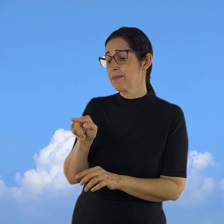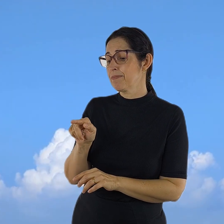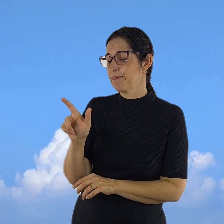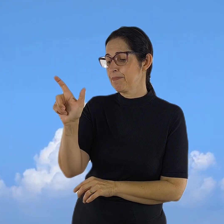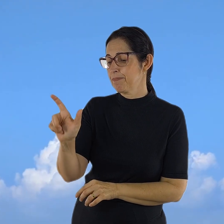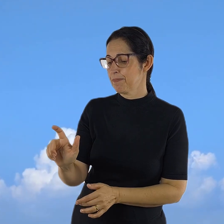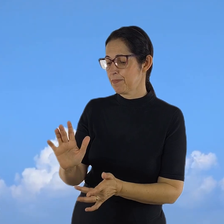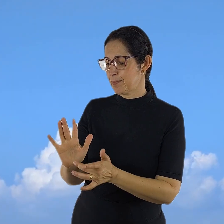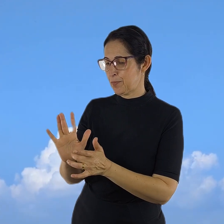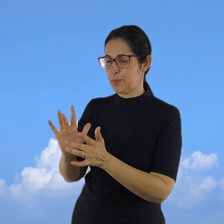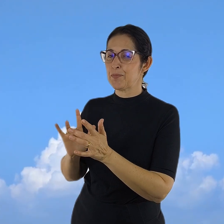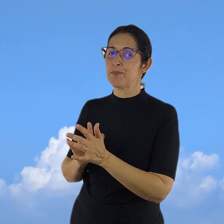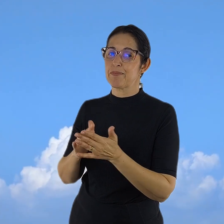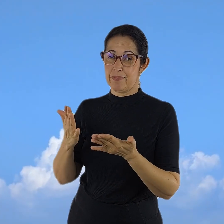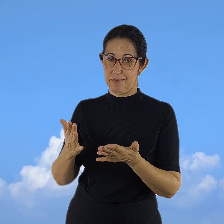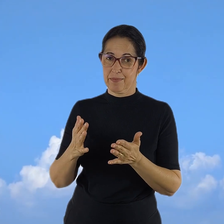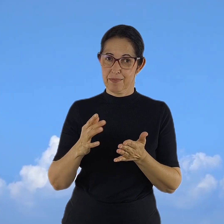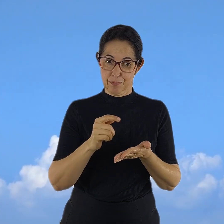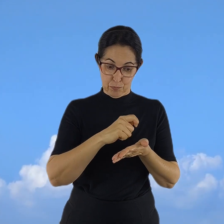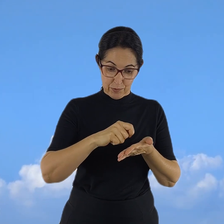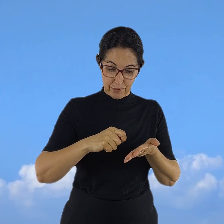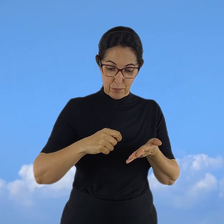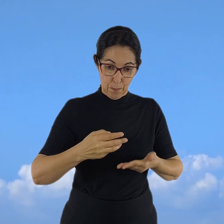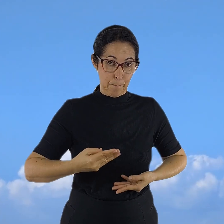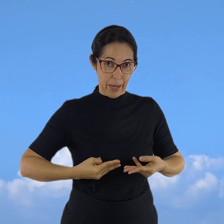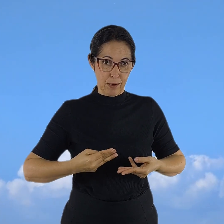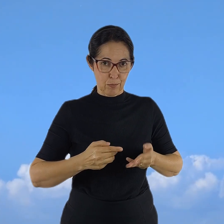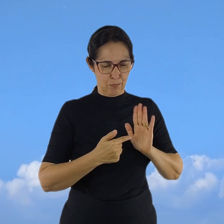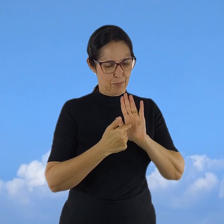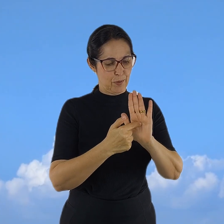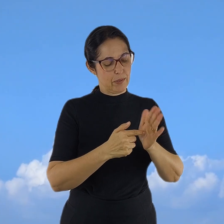manifesta. E Marcos faz questão de registrar